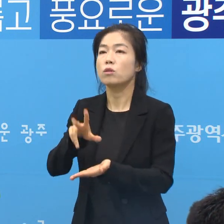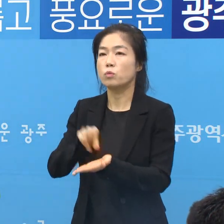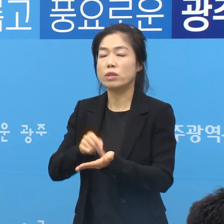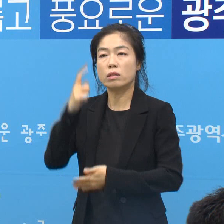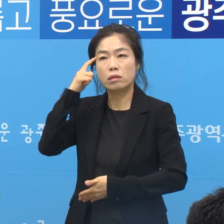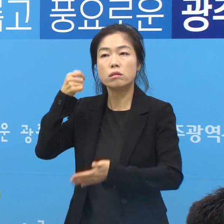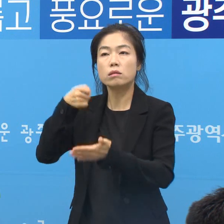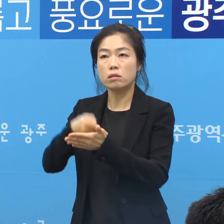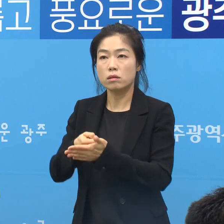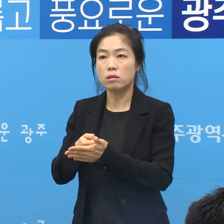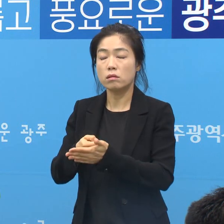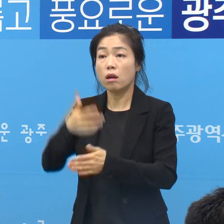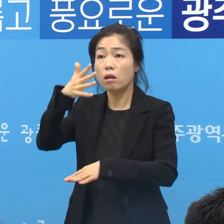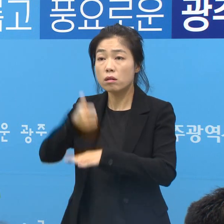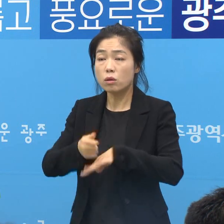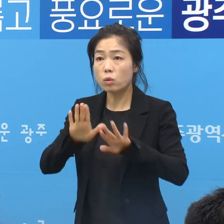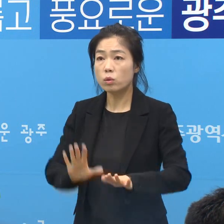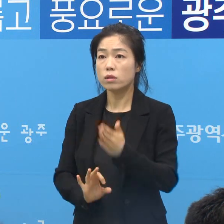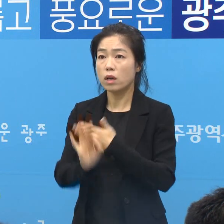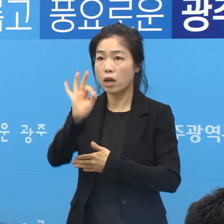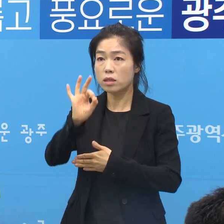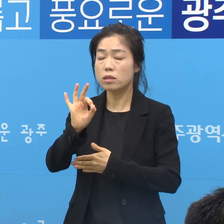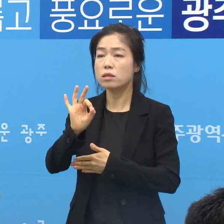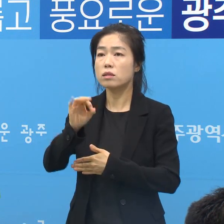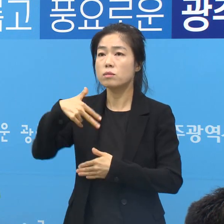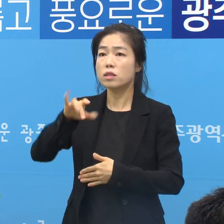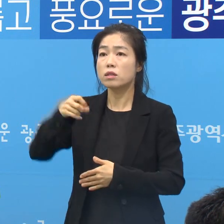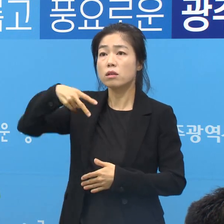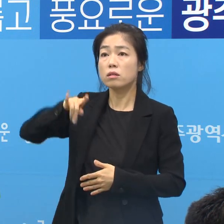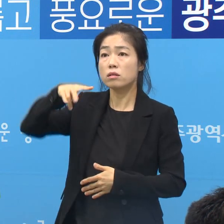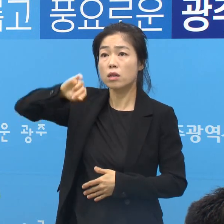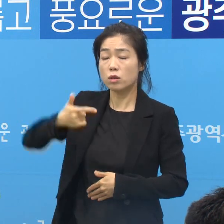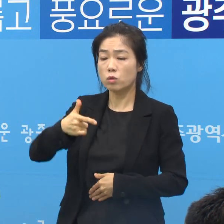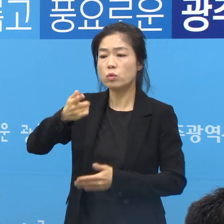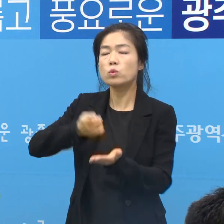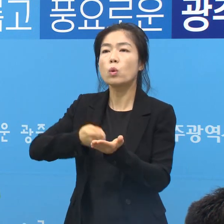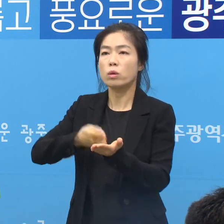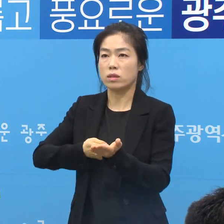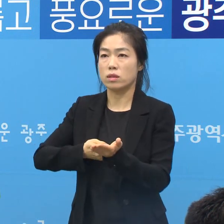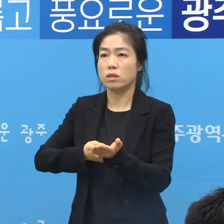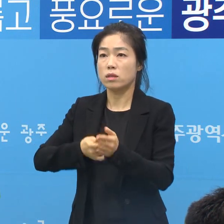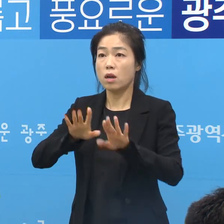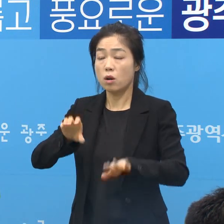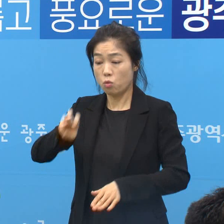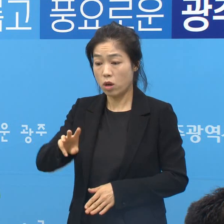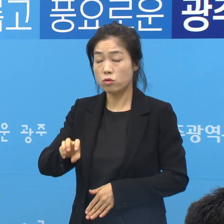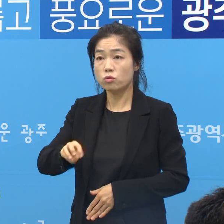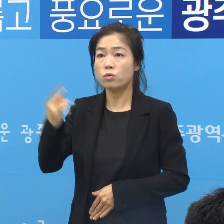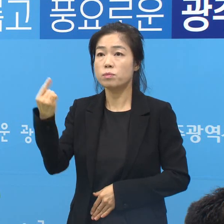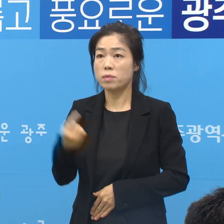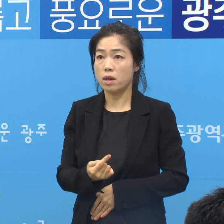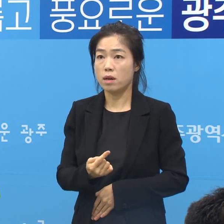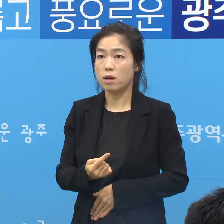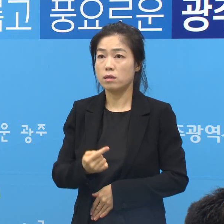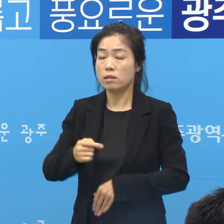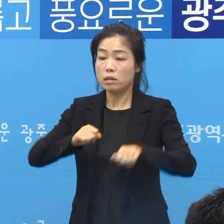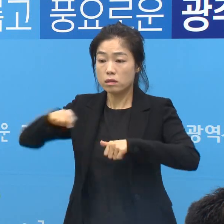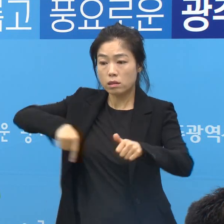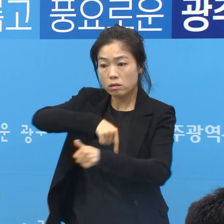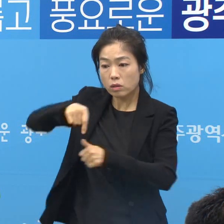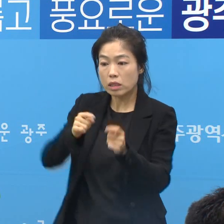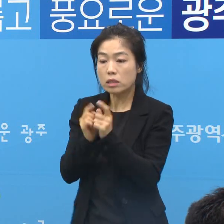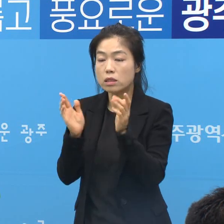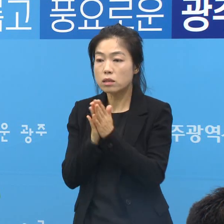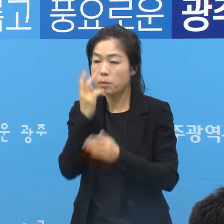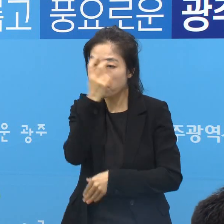있으며 급기야 오늘 아침에는 정세균 총리께서 우리 시를 방문해 대응 상황을